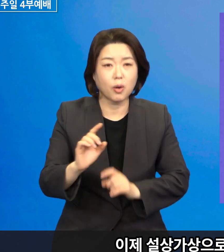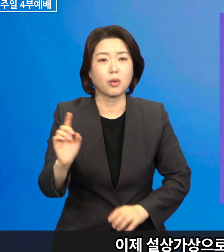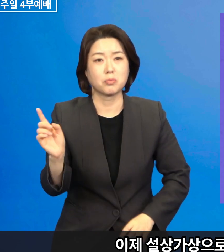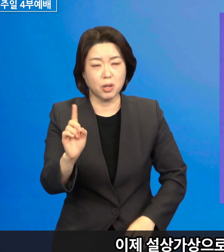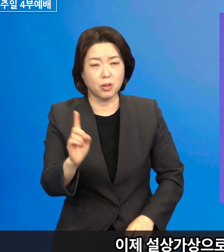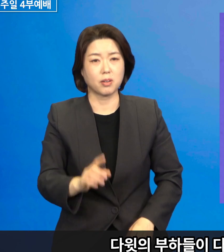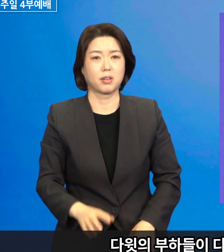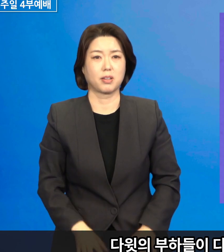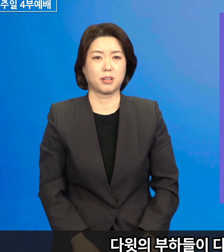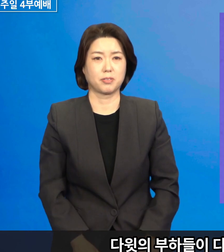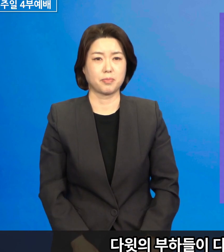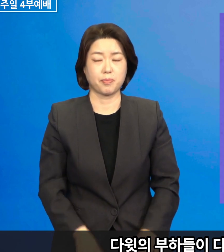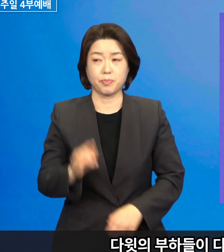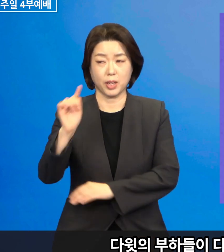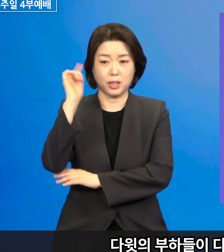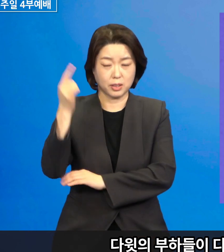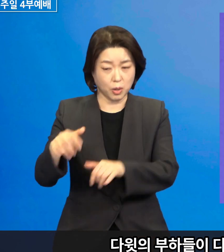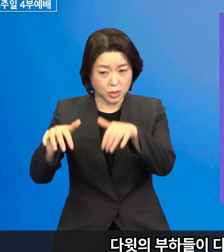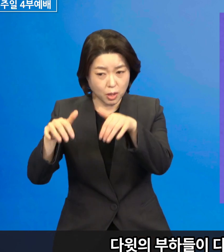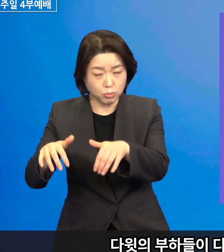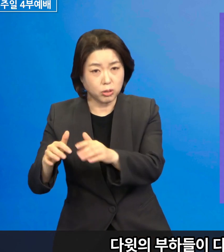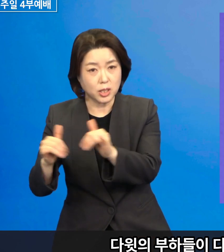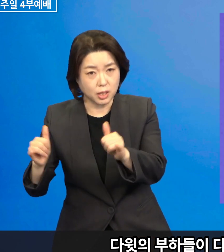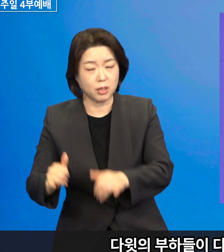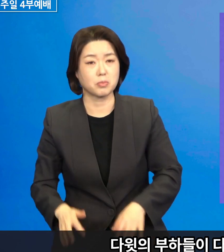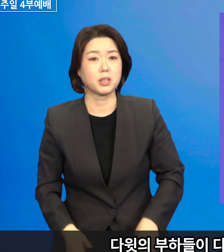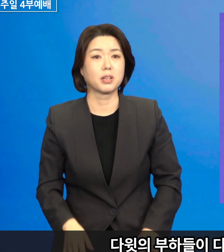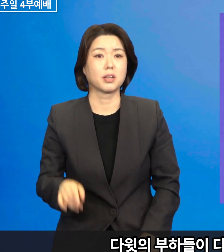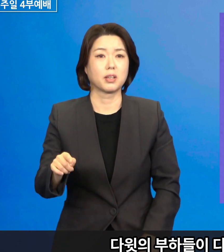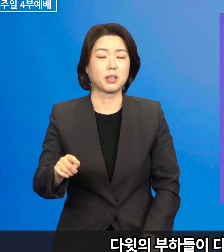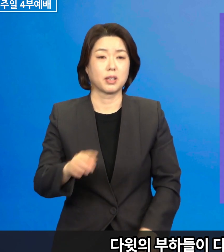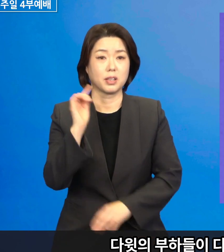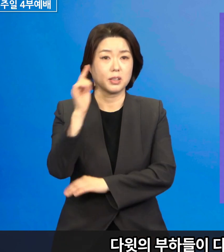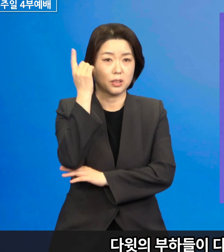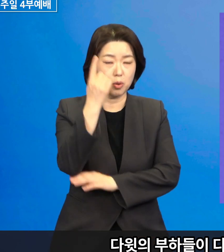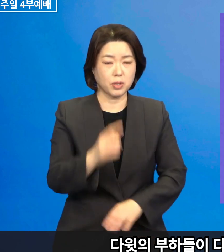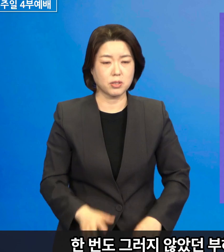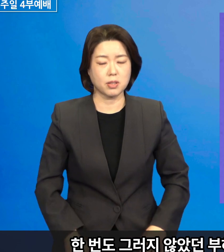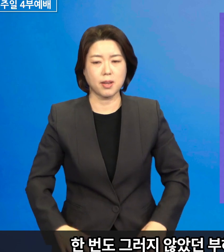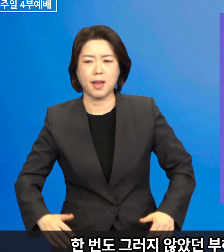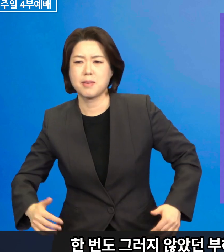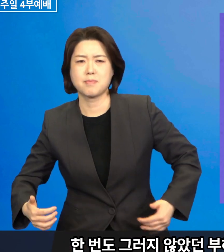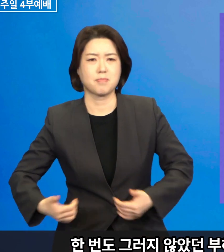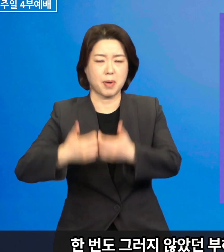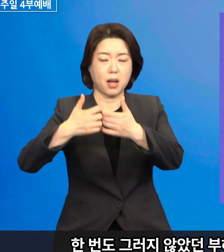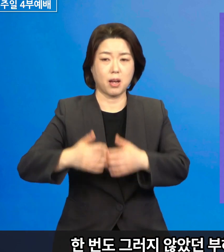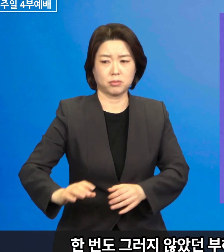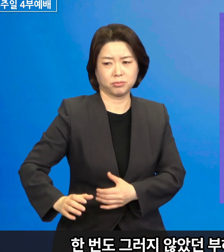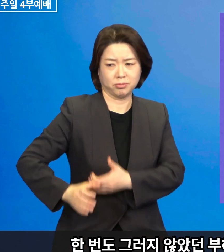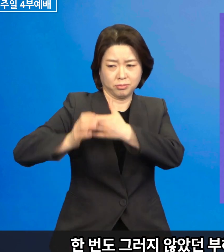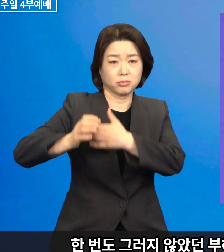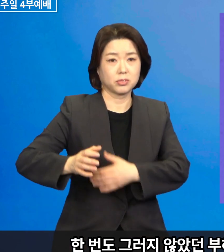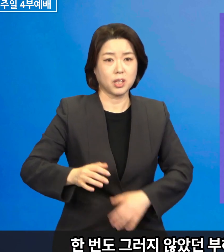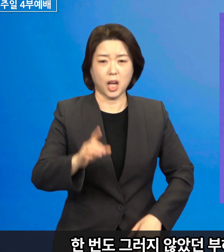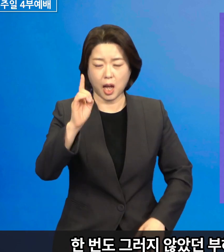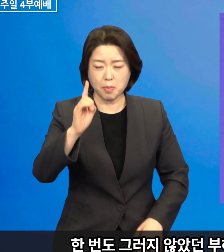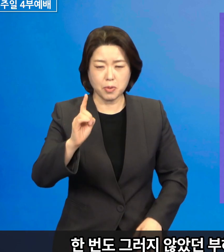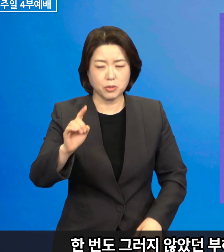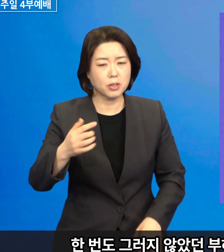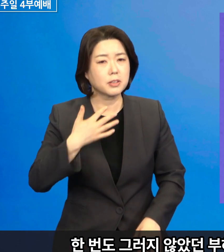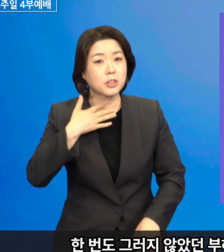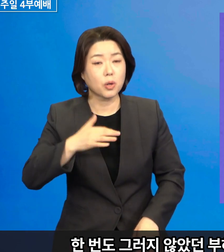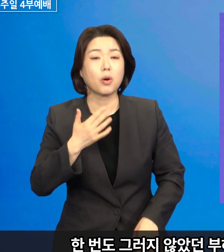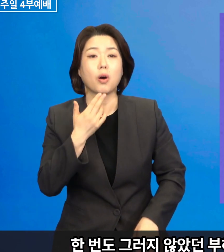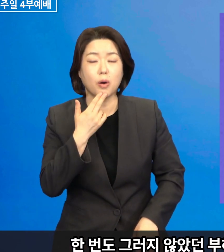격으로 다윗의 부하들이 다윗에게 반기를 듭니다. 한 번도 그러지 않았던 부하들이